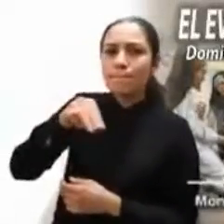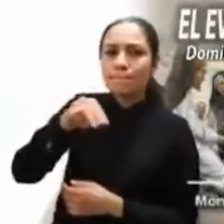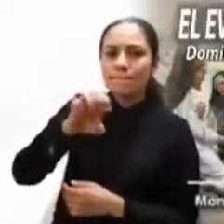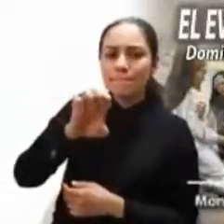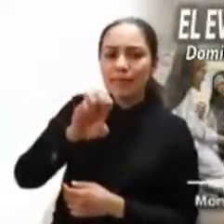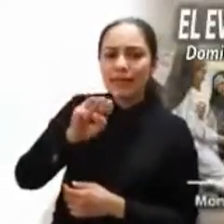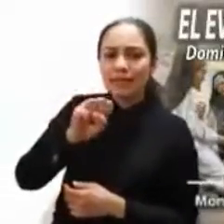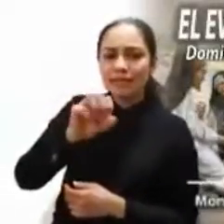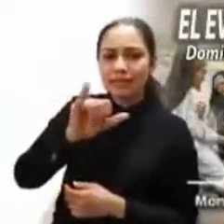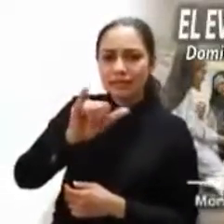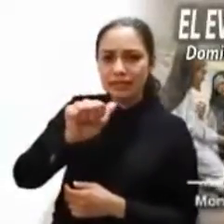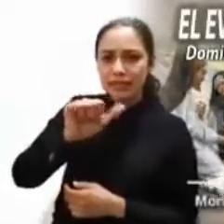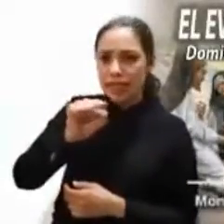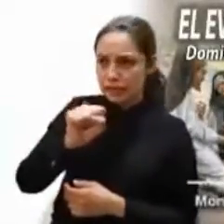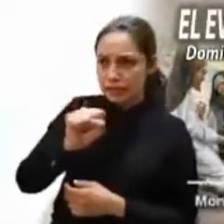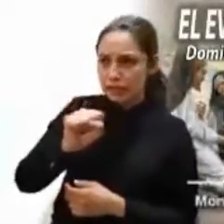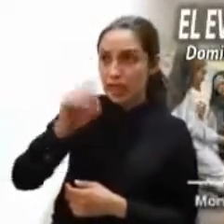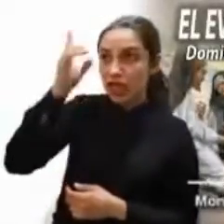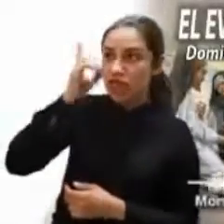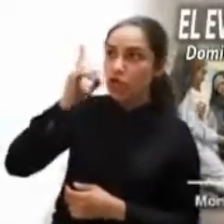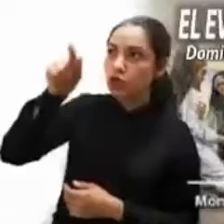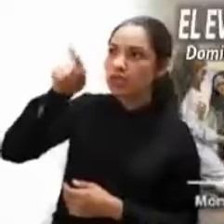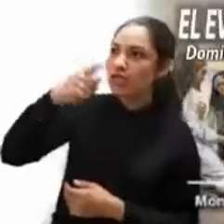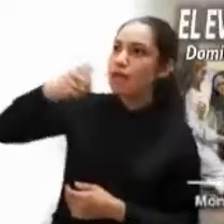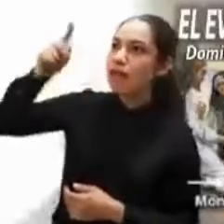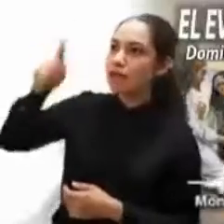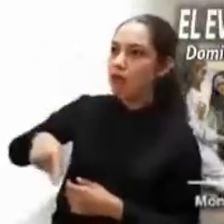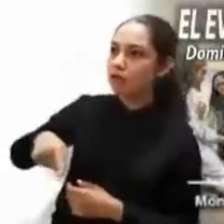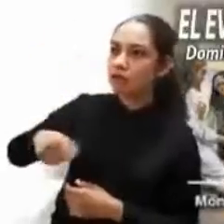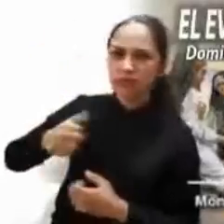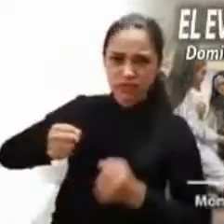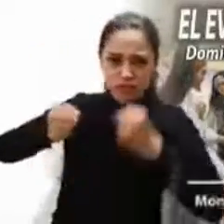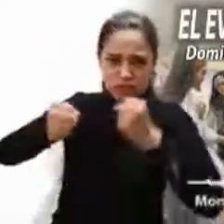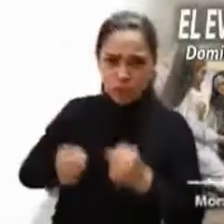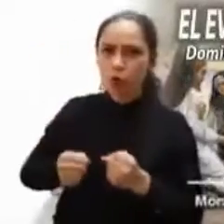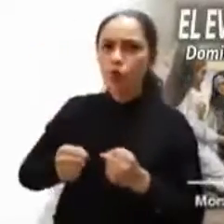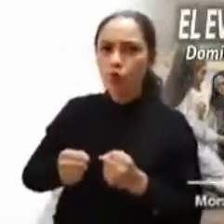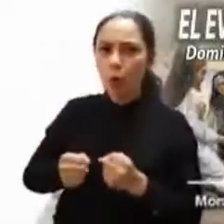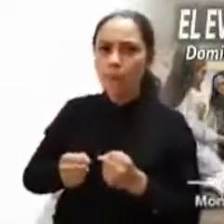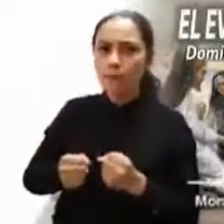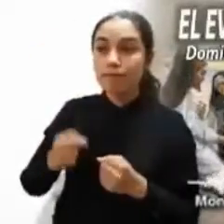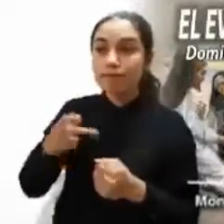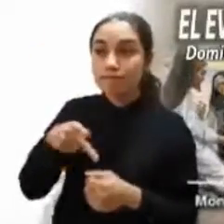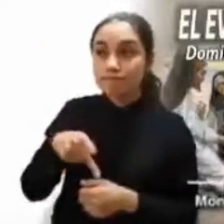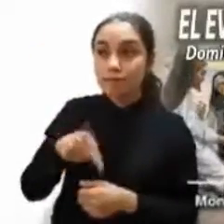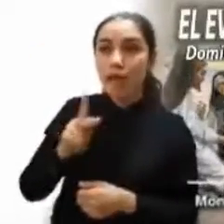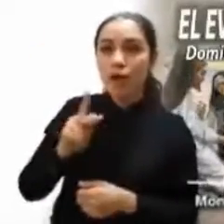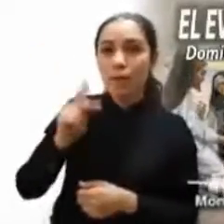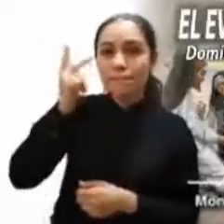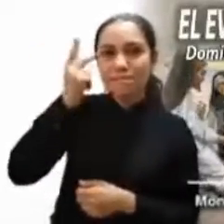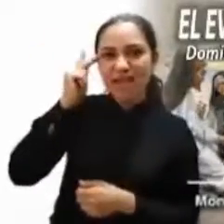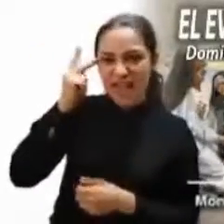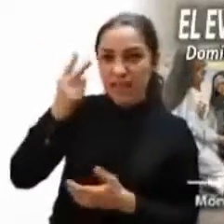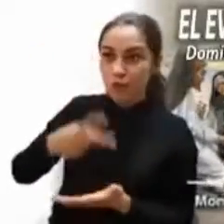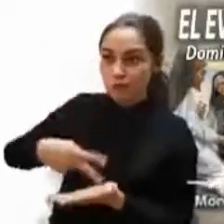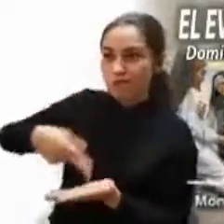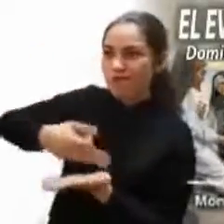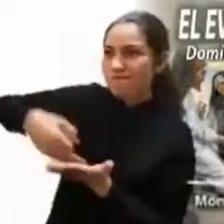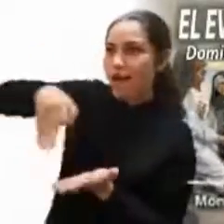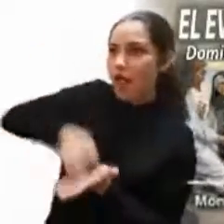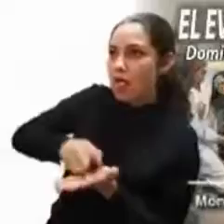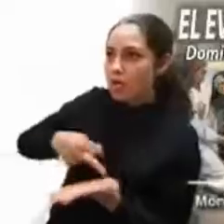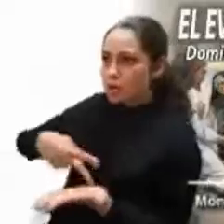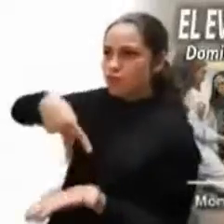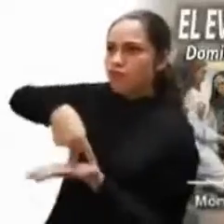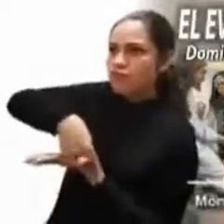seguridad. Pero este mismo Pedro, que ahora se levanta valiente para proclamar a Jesús,